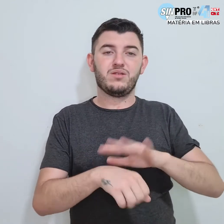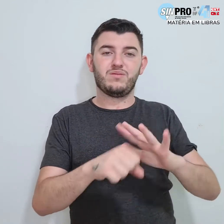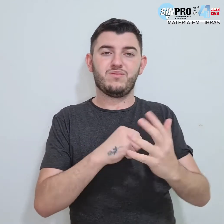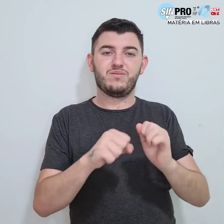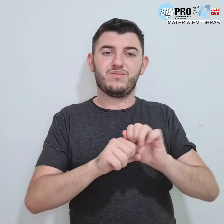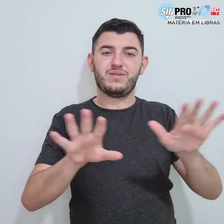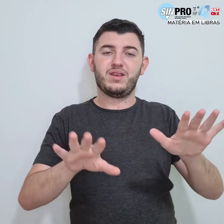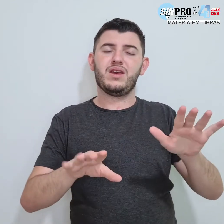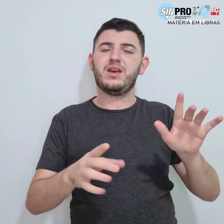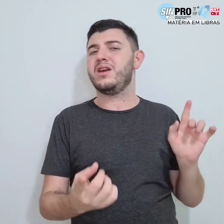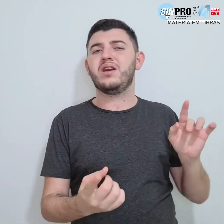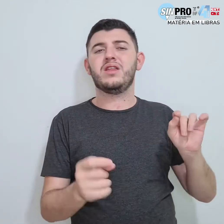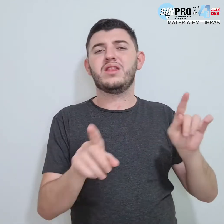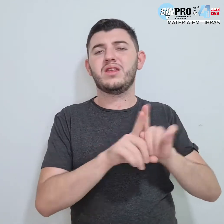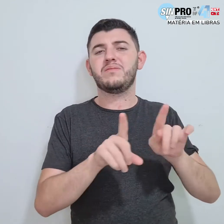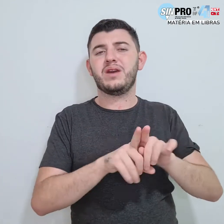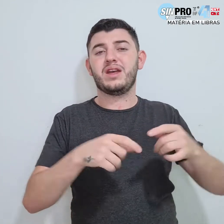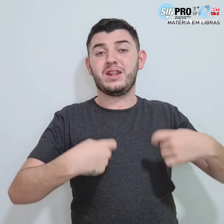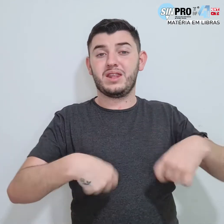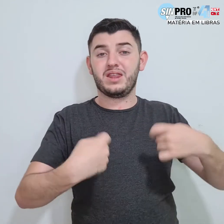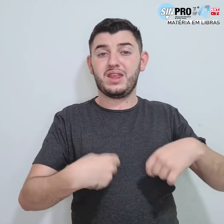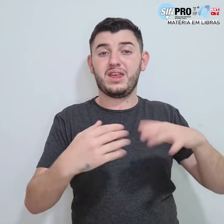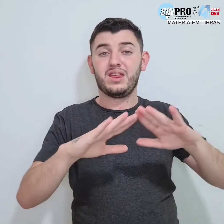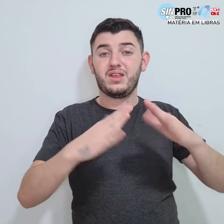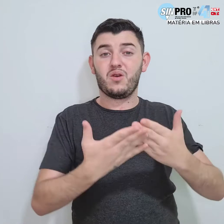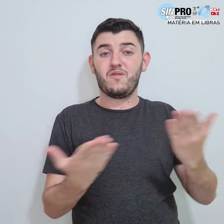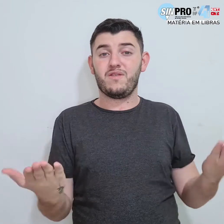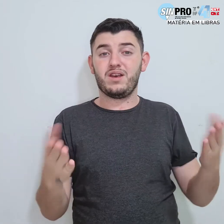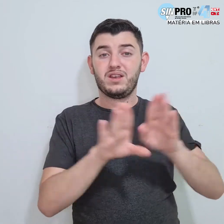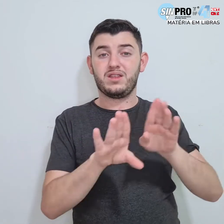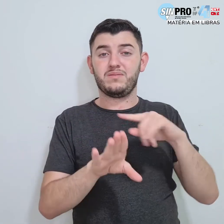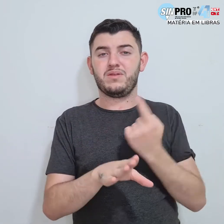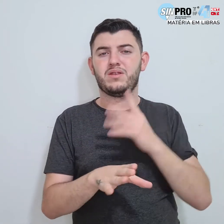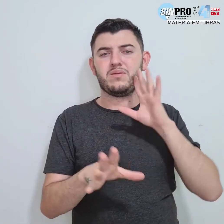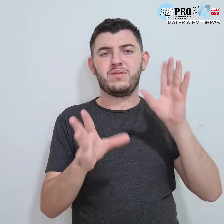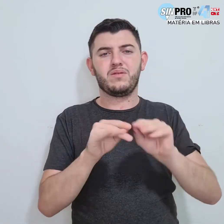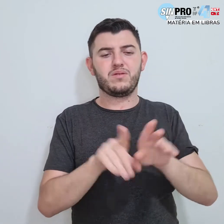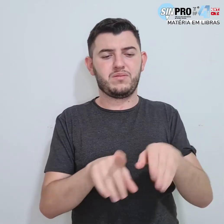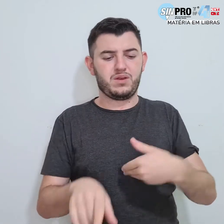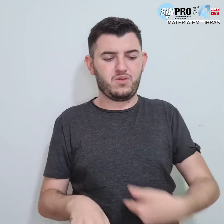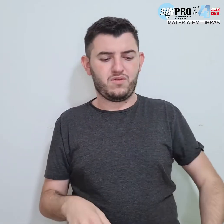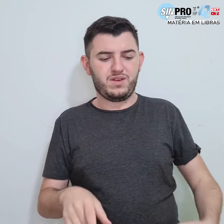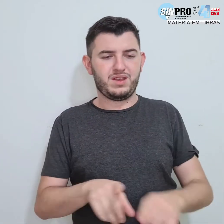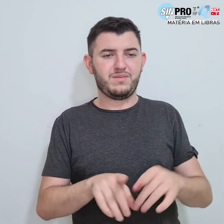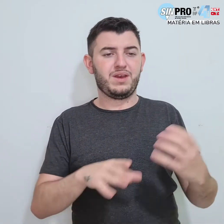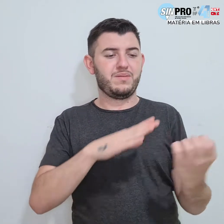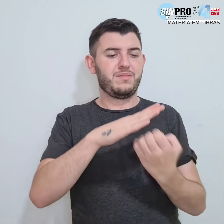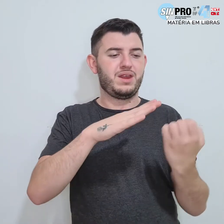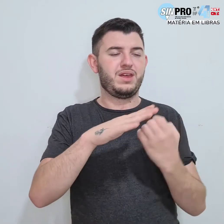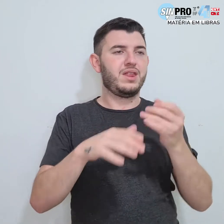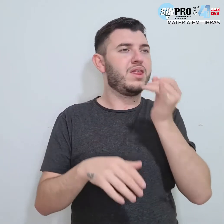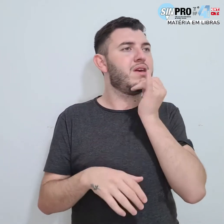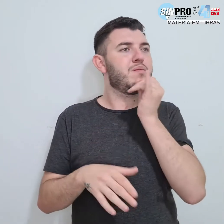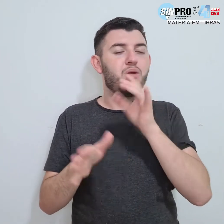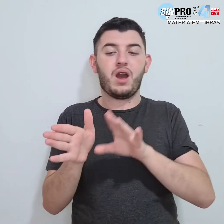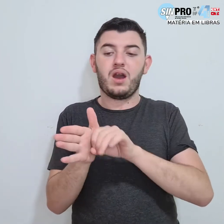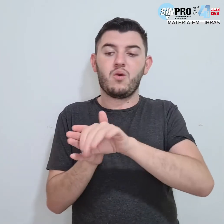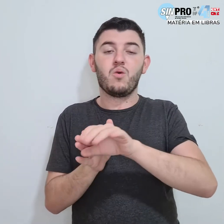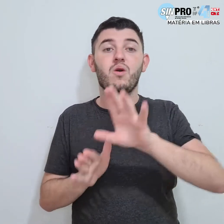a necessidade de fechar as escolas, governos e gigantes digitais como a Google se aproveitaram do momento para